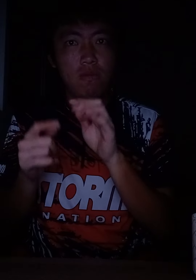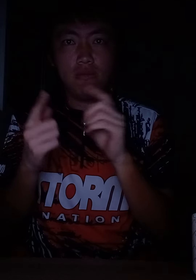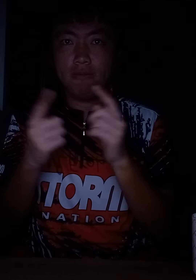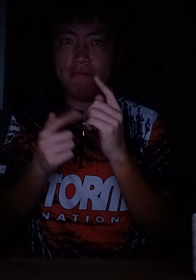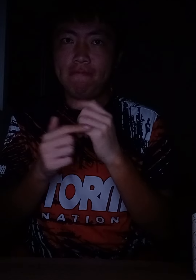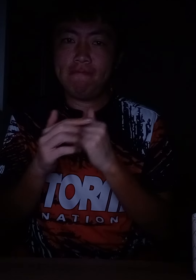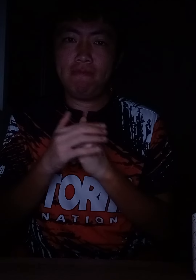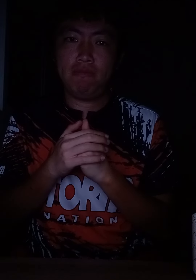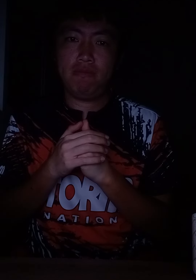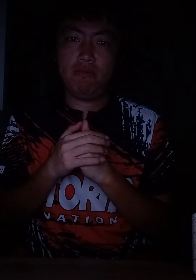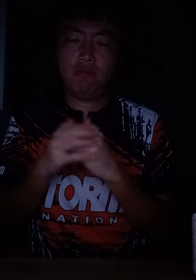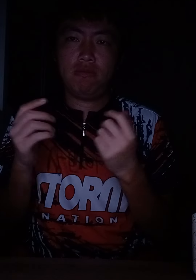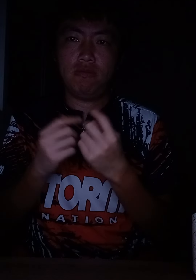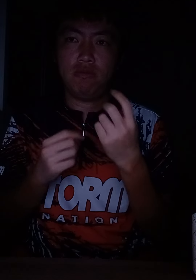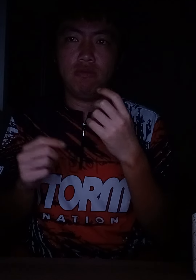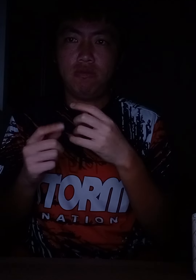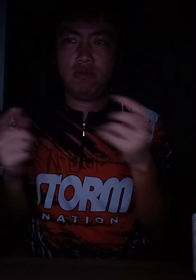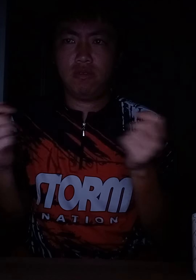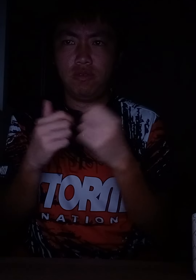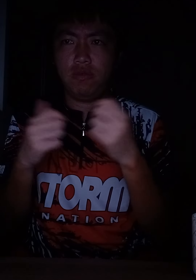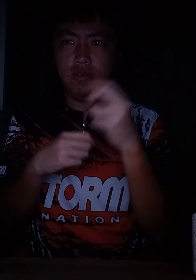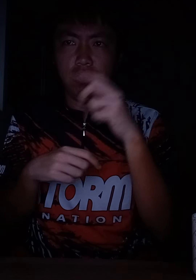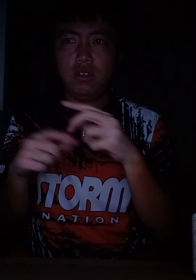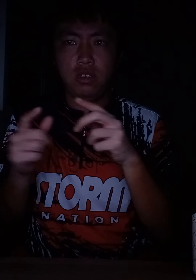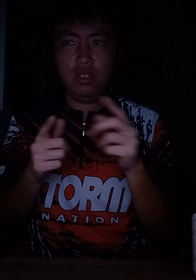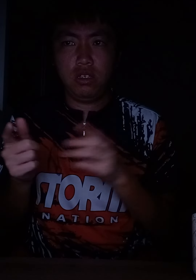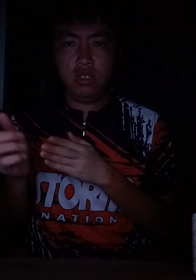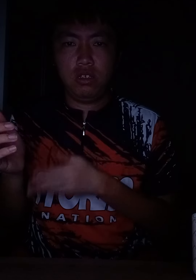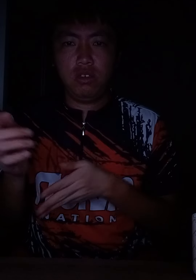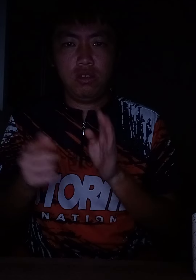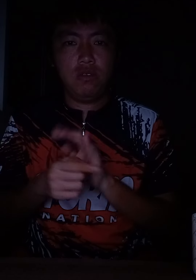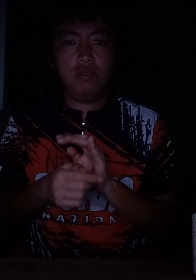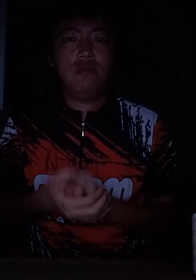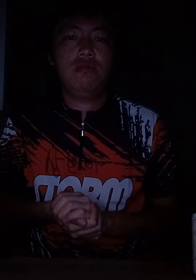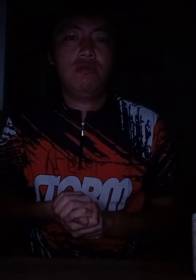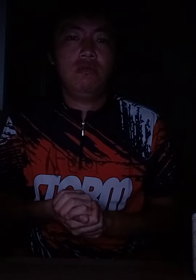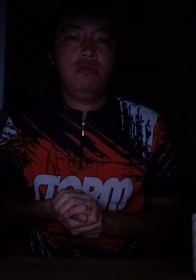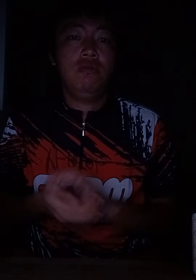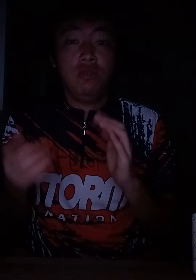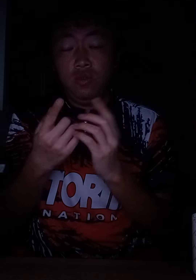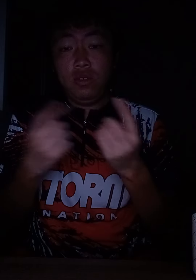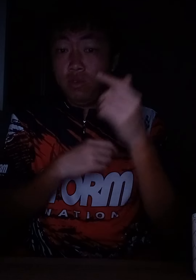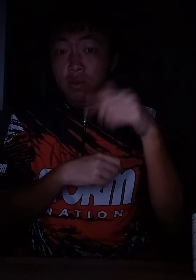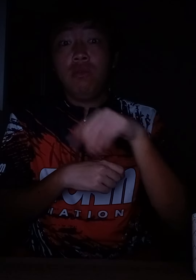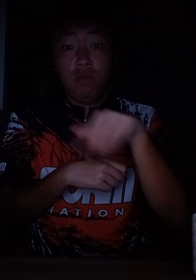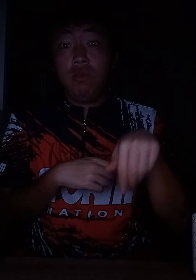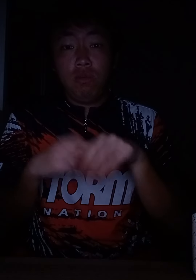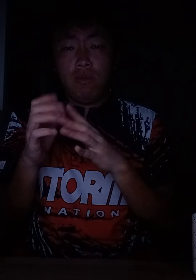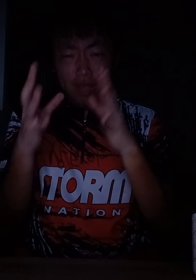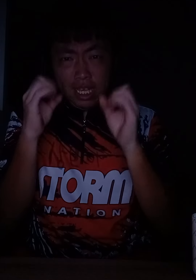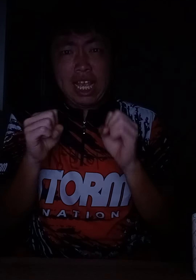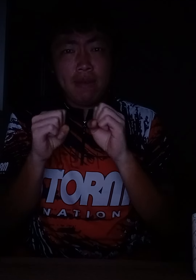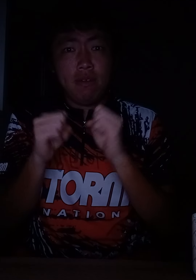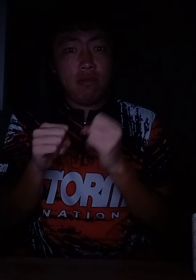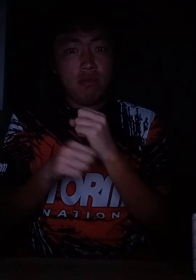생기는 것이거든요. 그 조직폭력배도 관리 대상 조폭이라는 게 있습니다. 관리를 함으로 해서 범죄를 재발하지 않고 다른 피해를 안